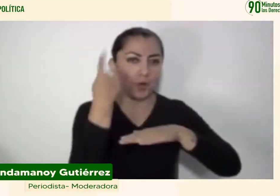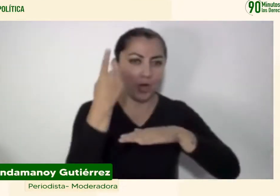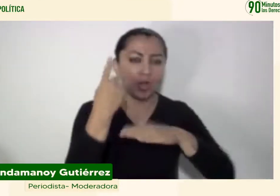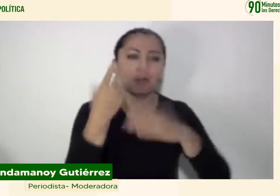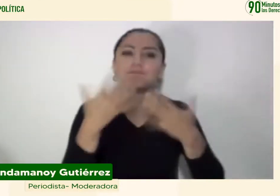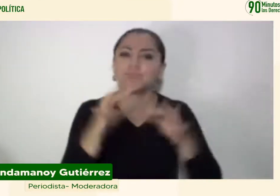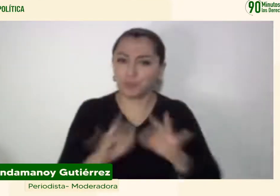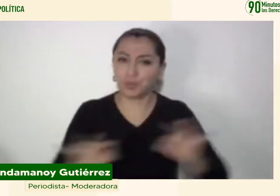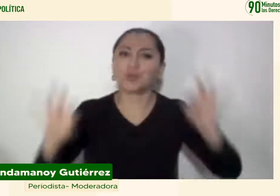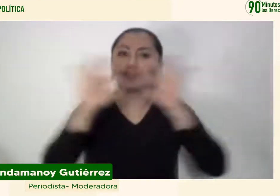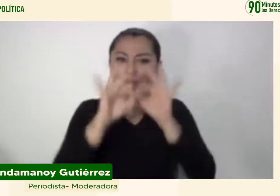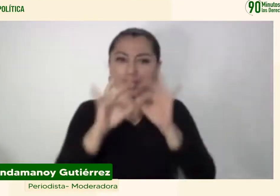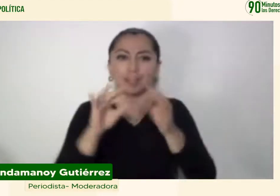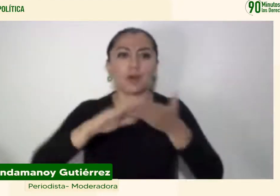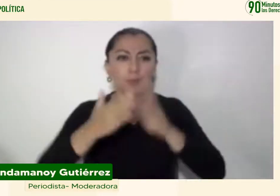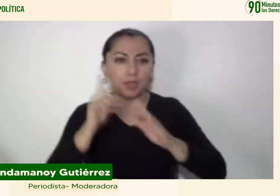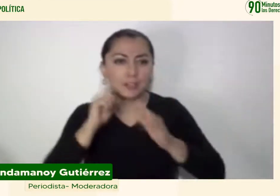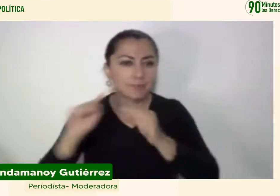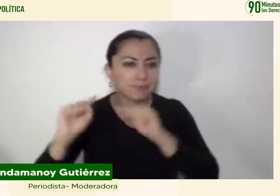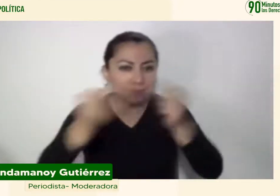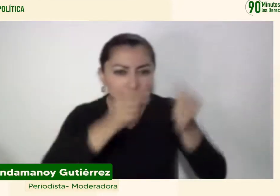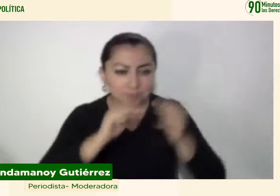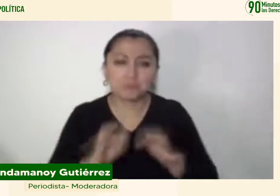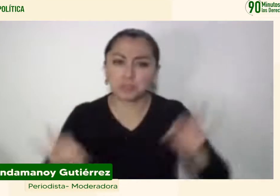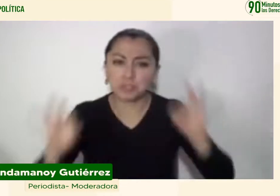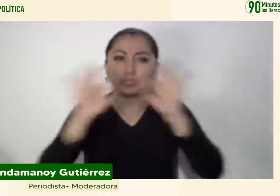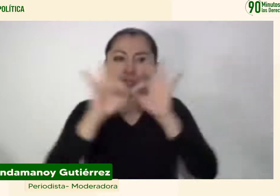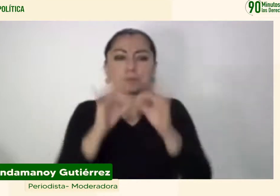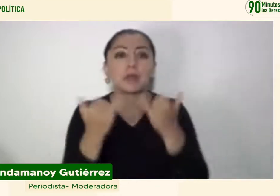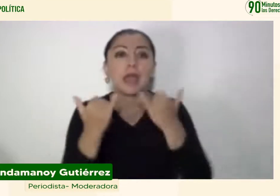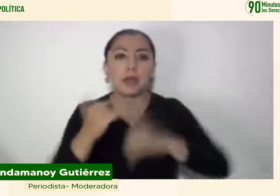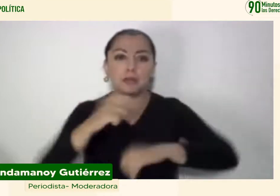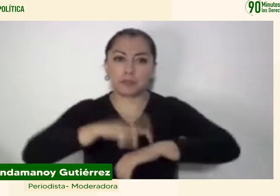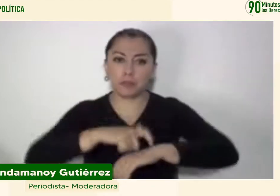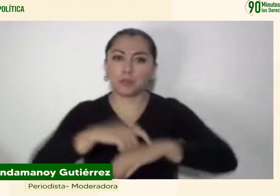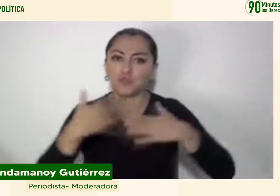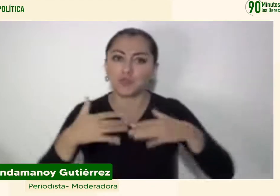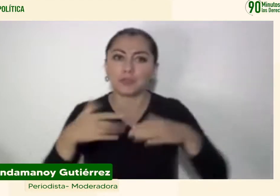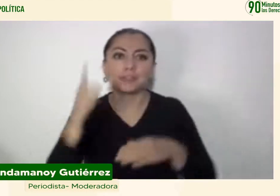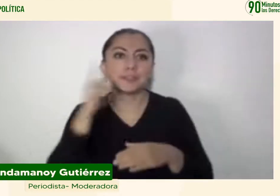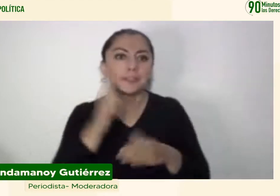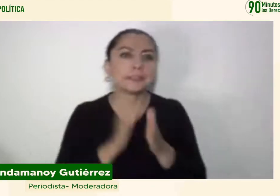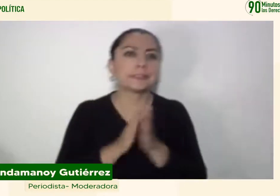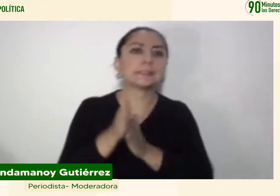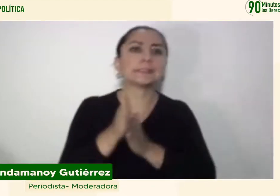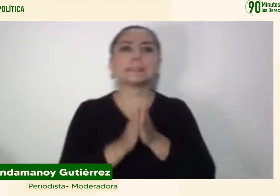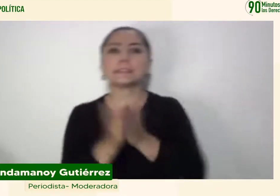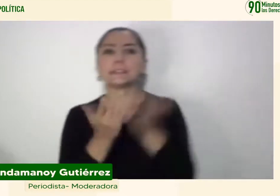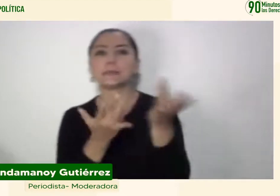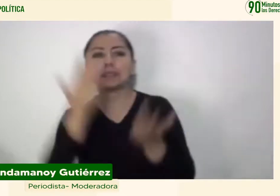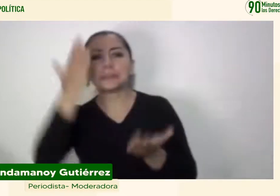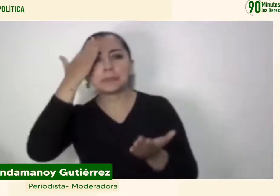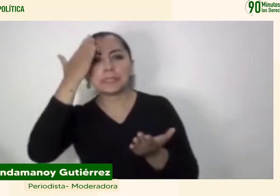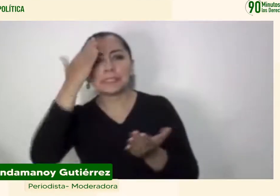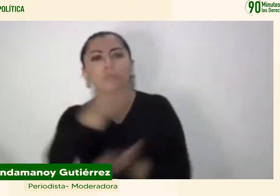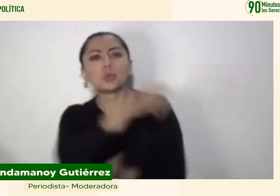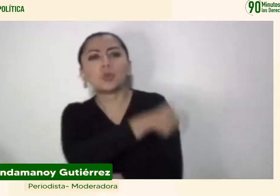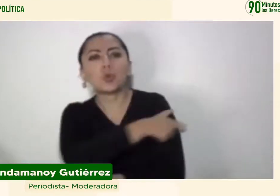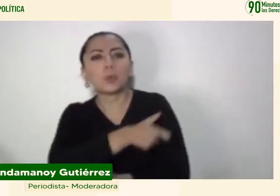muchas visualizaciones frente a este tema de organizaciones y participación política este debate fue muy importante muchas personas